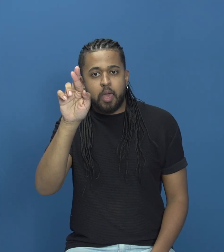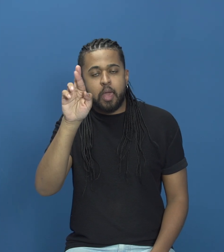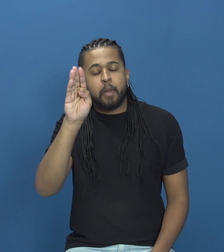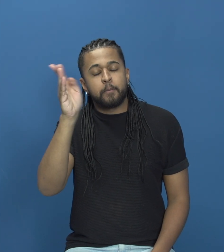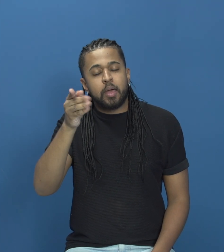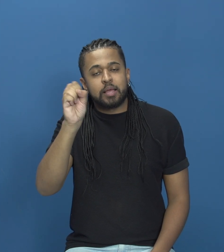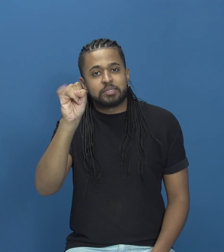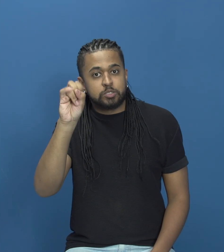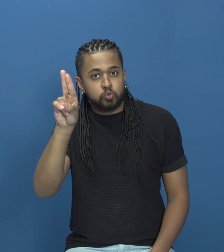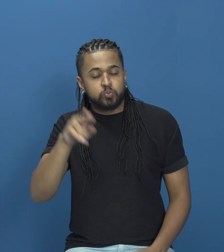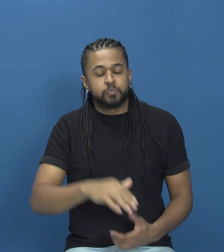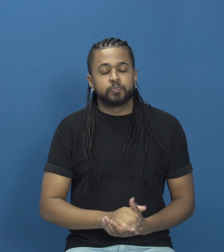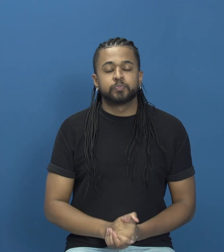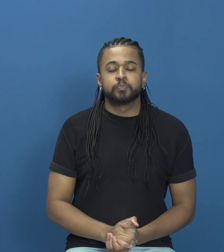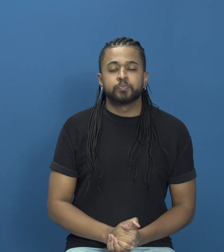https://acessounico.mec.gov.br/SISU.